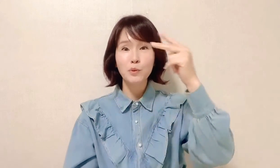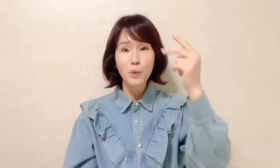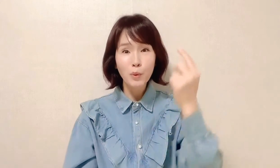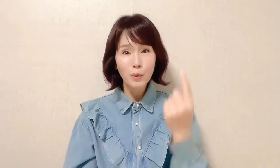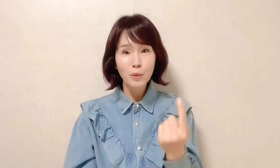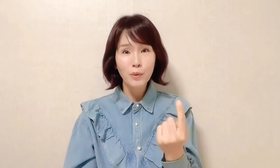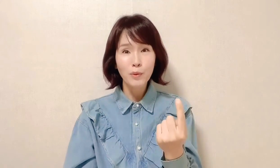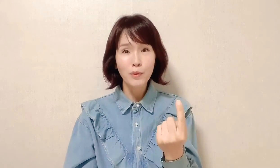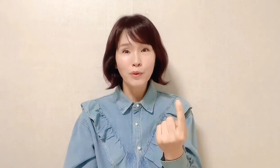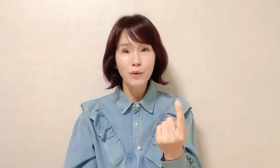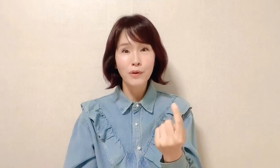구름도,